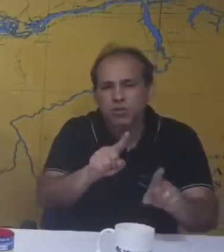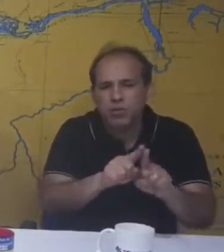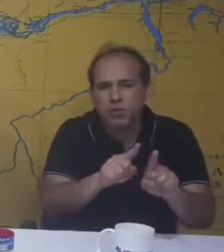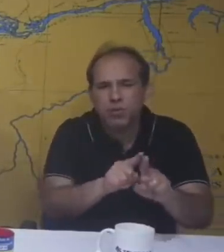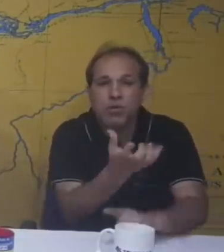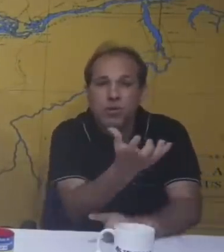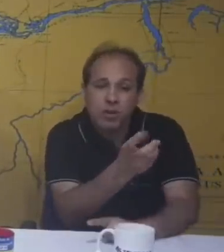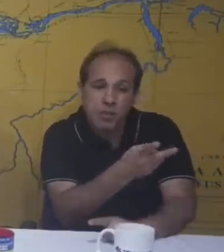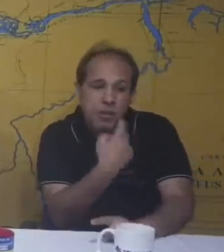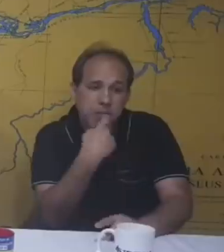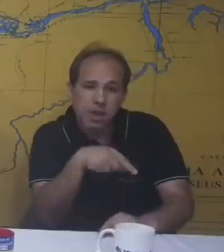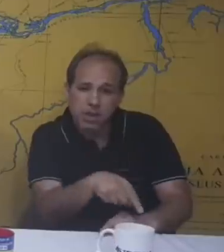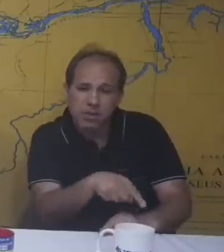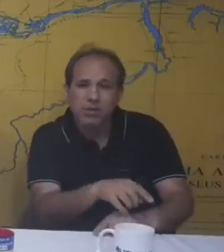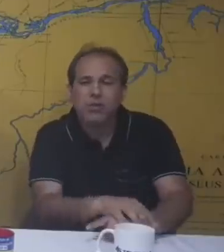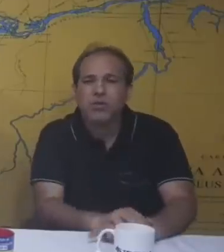Tem ali perto